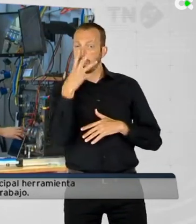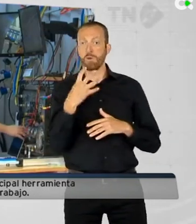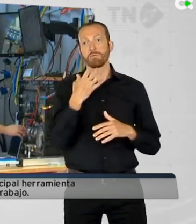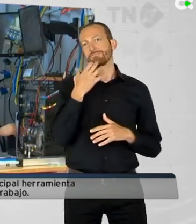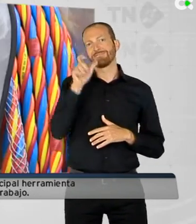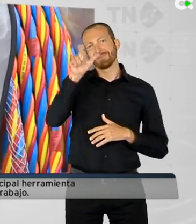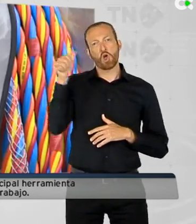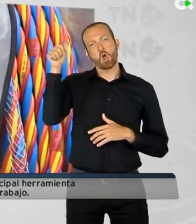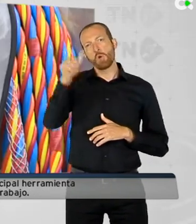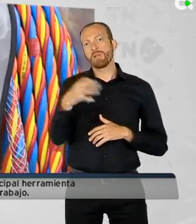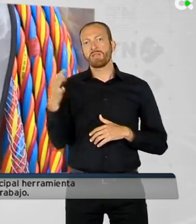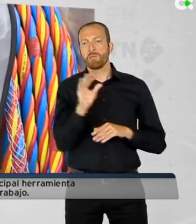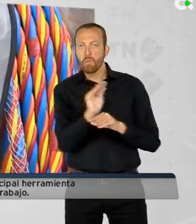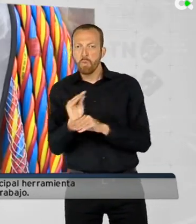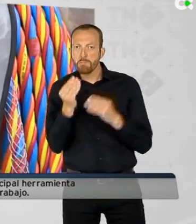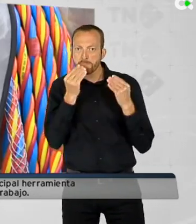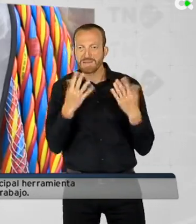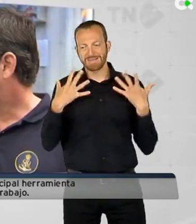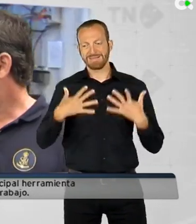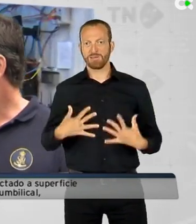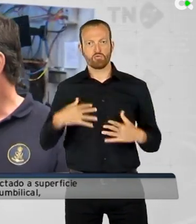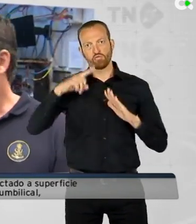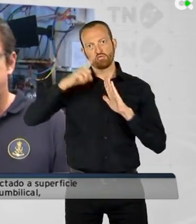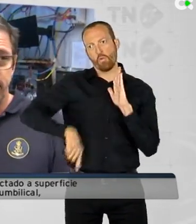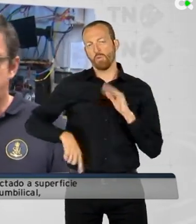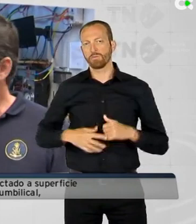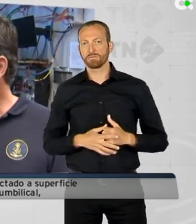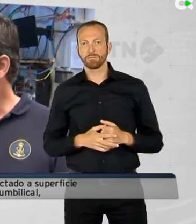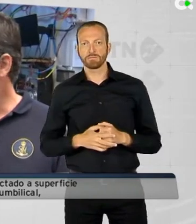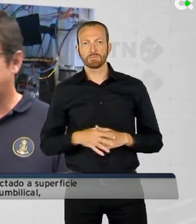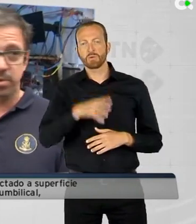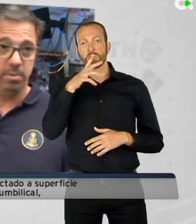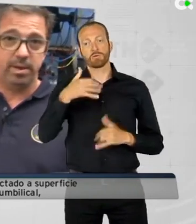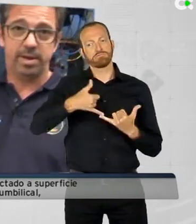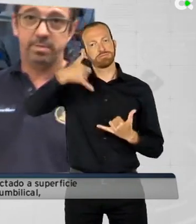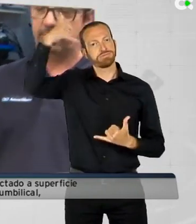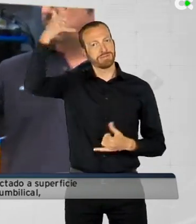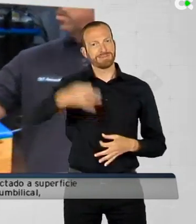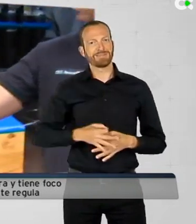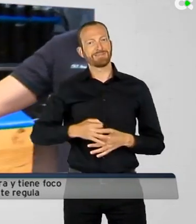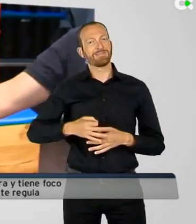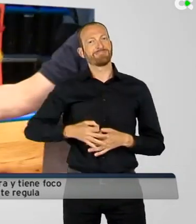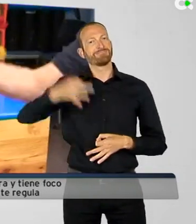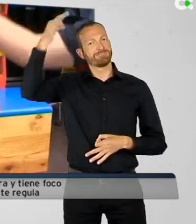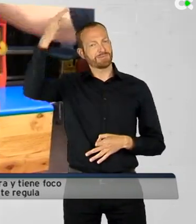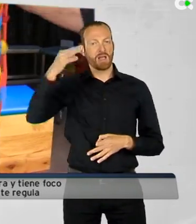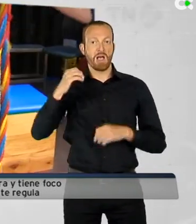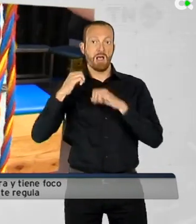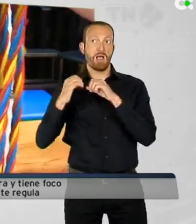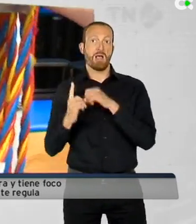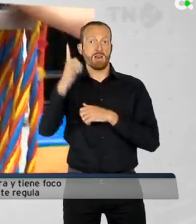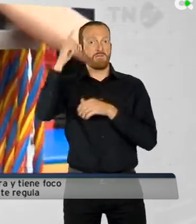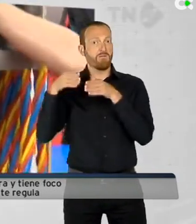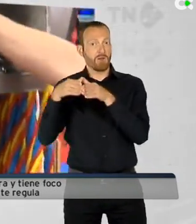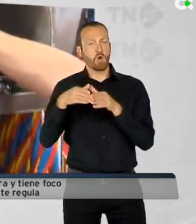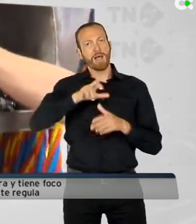mantener en buen estado su principal herramienta de trabajo. Es que va conectado a superficie, por el umbilical. Tiene